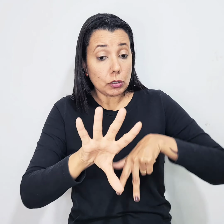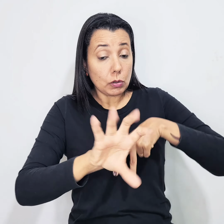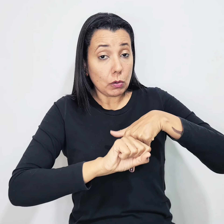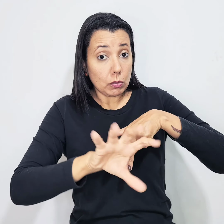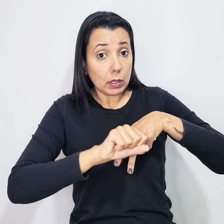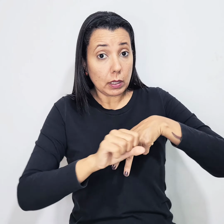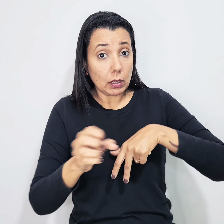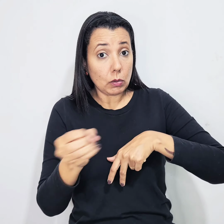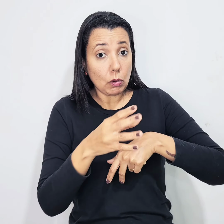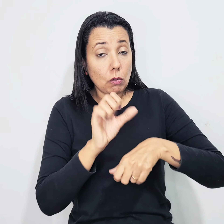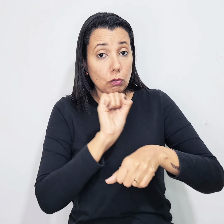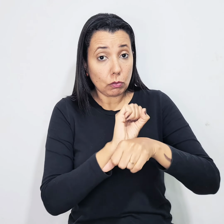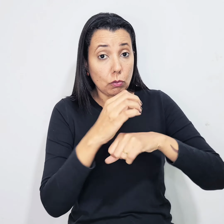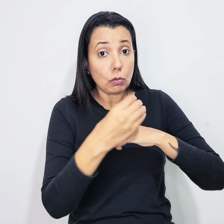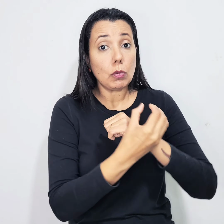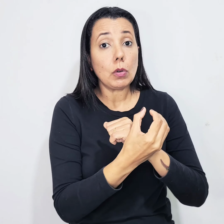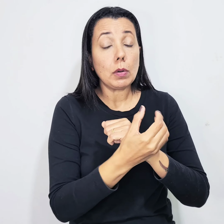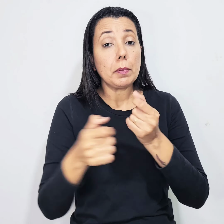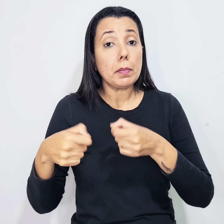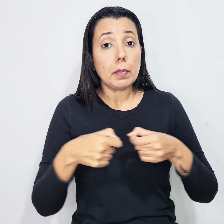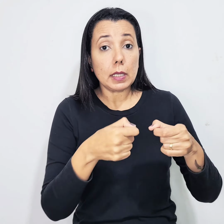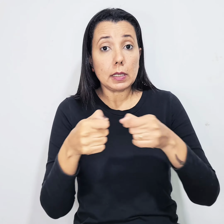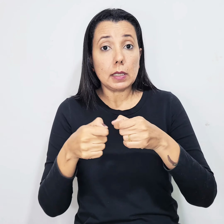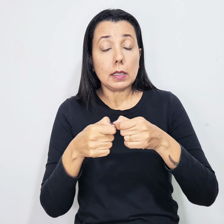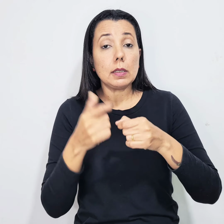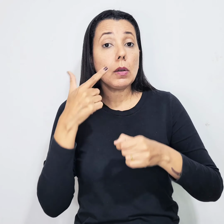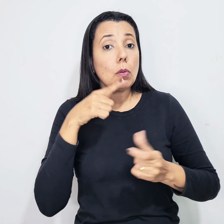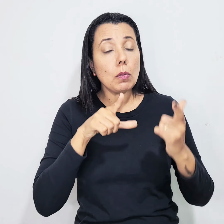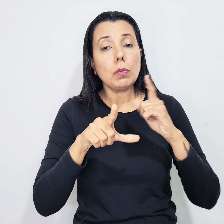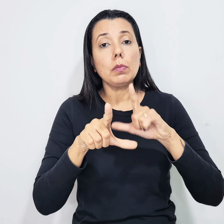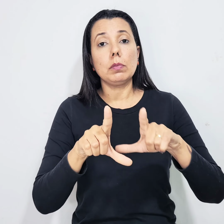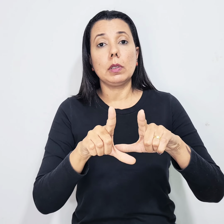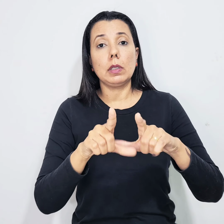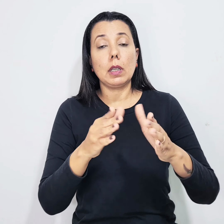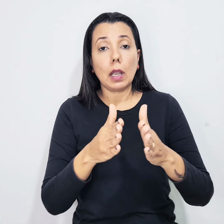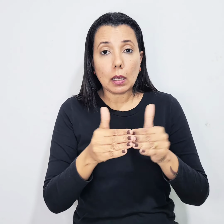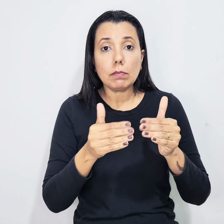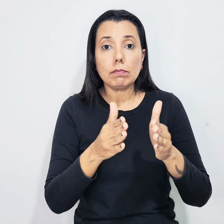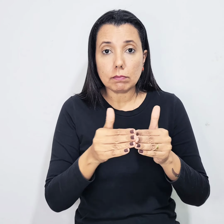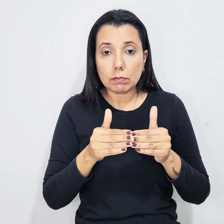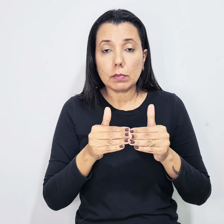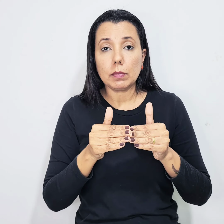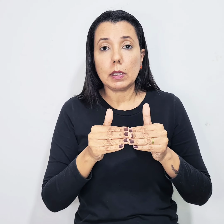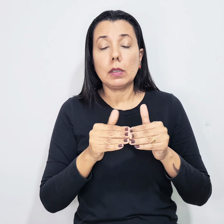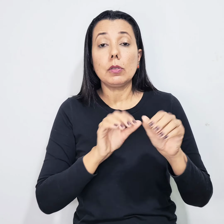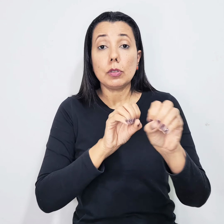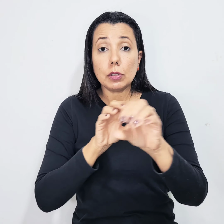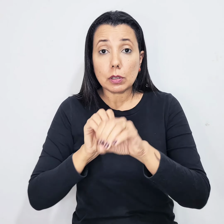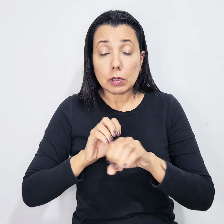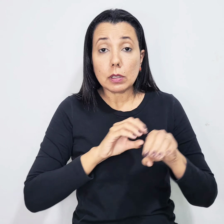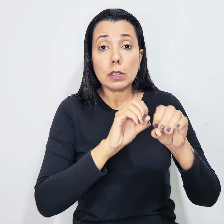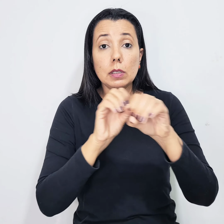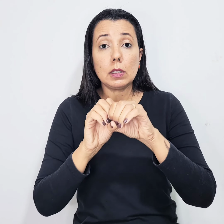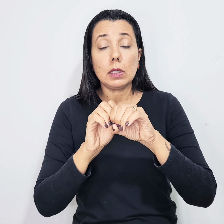novo coronavírus deverá ser garantido atendimento educacional